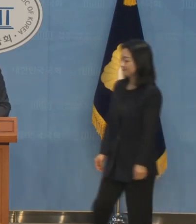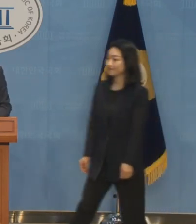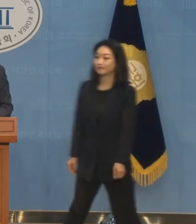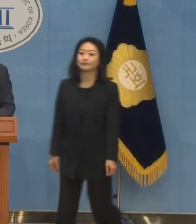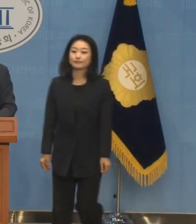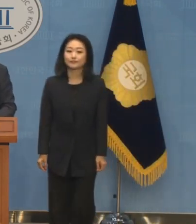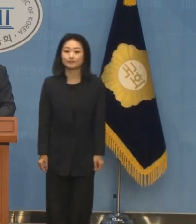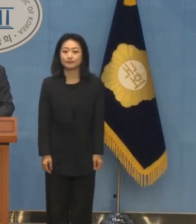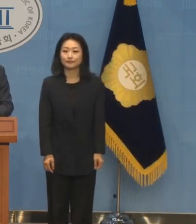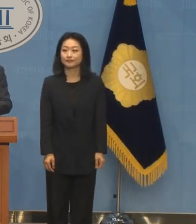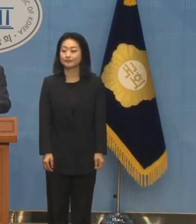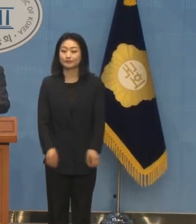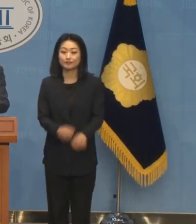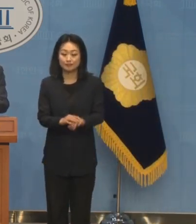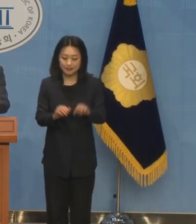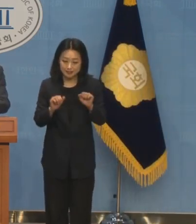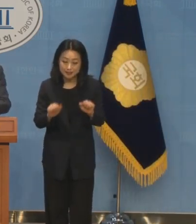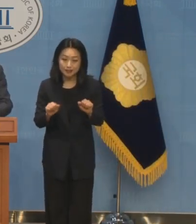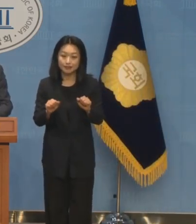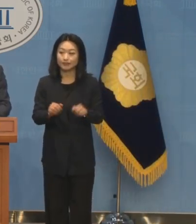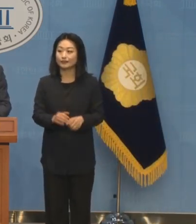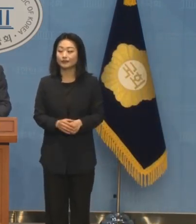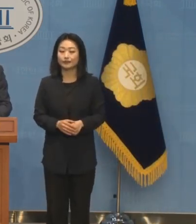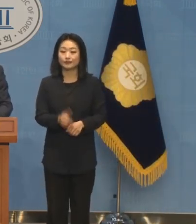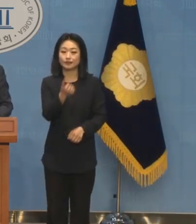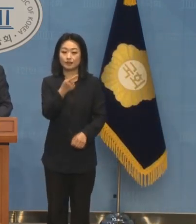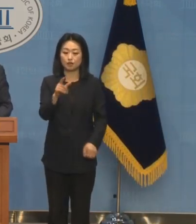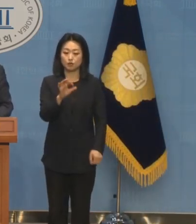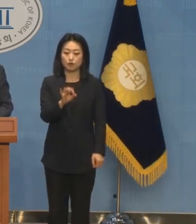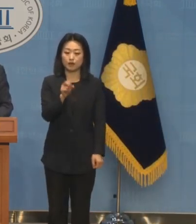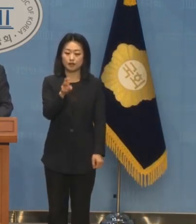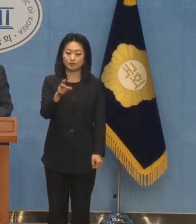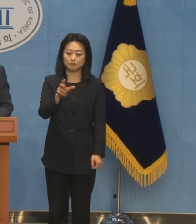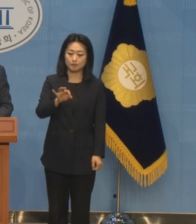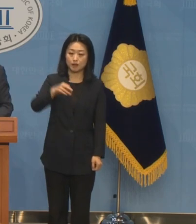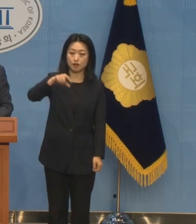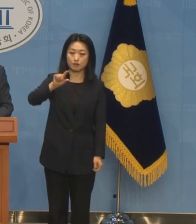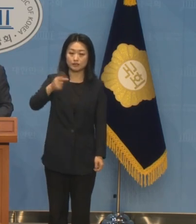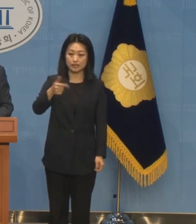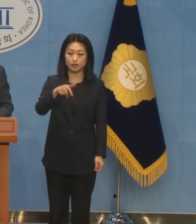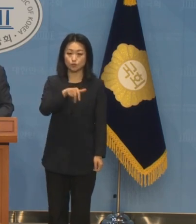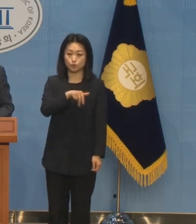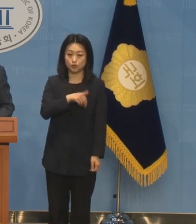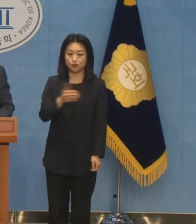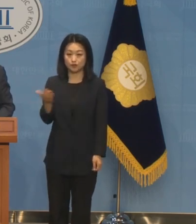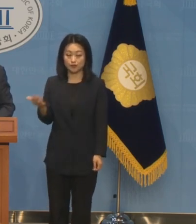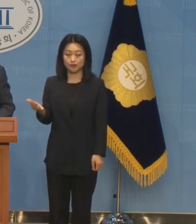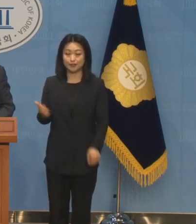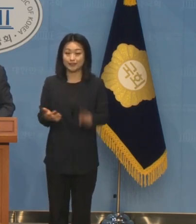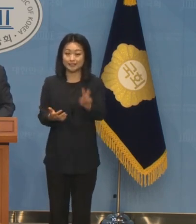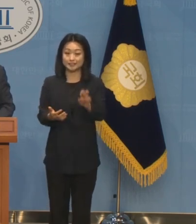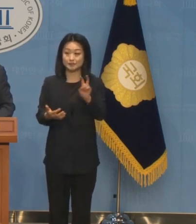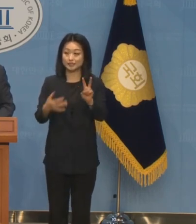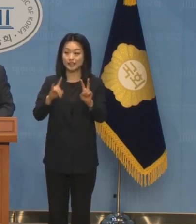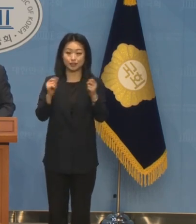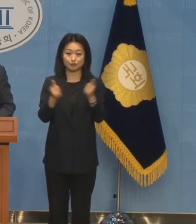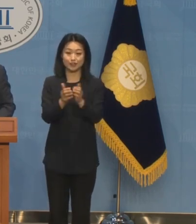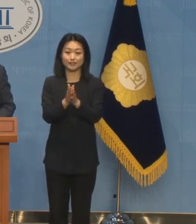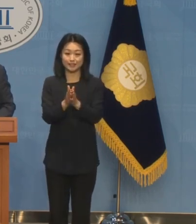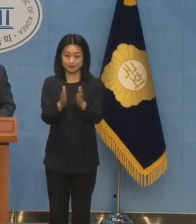네 안녕하세요 황명선 의원입니다 아 2일대 국회가 개원이